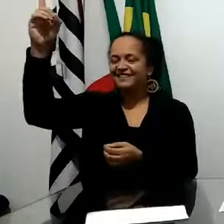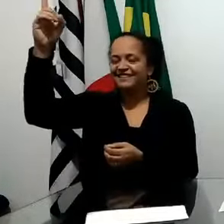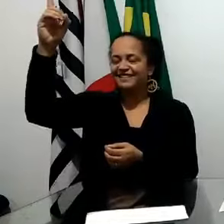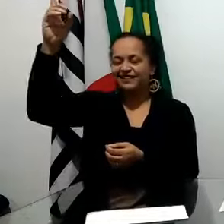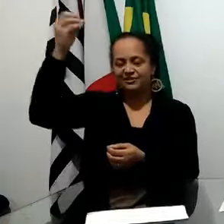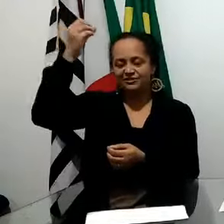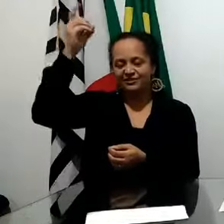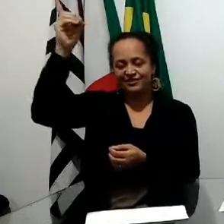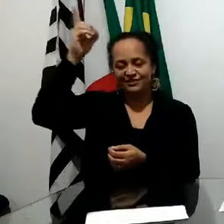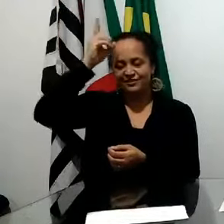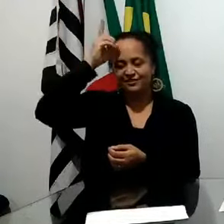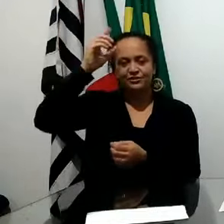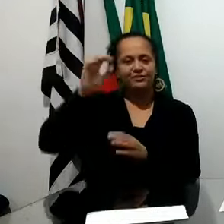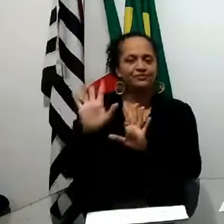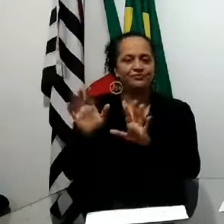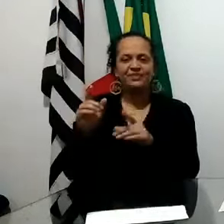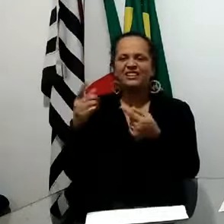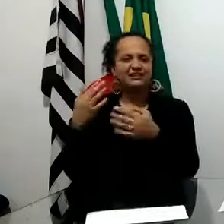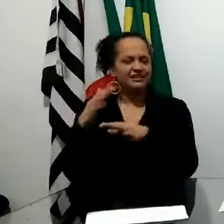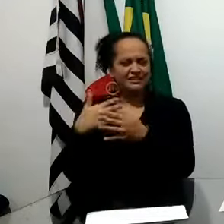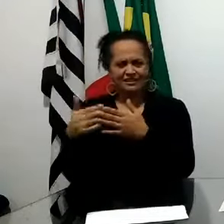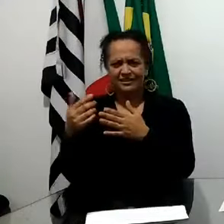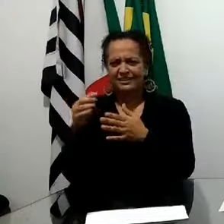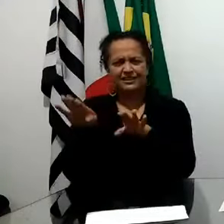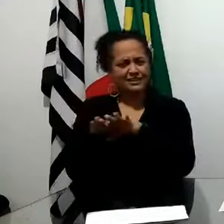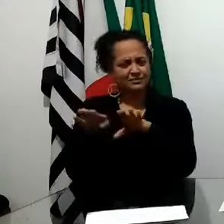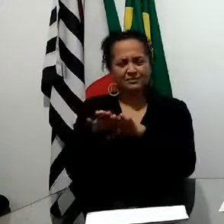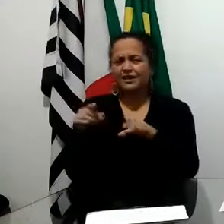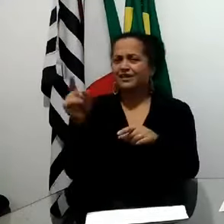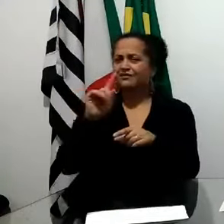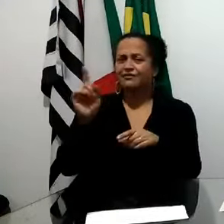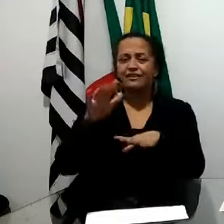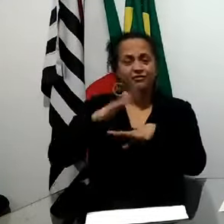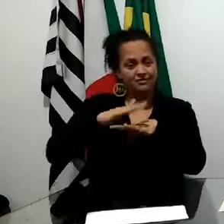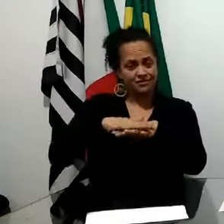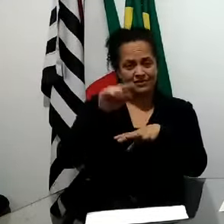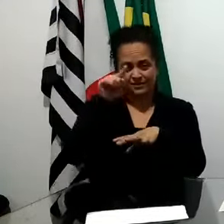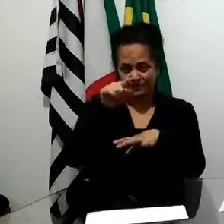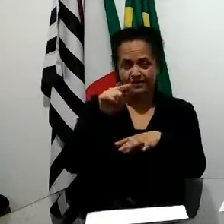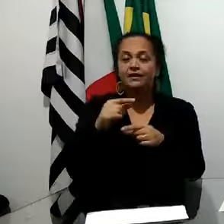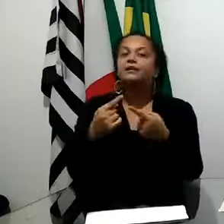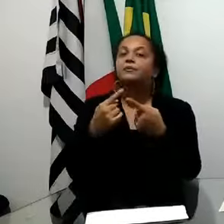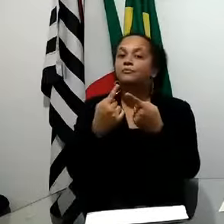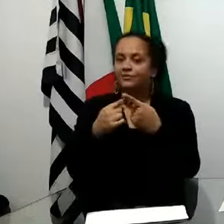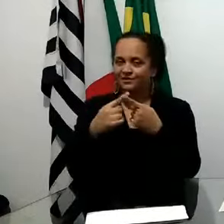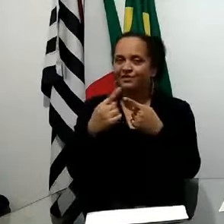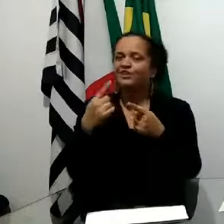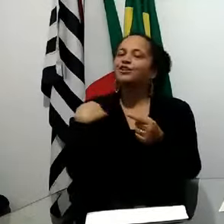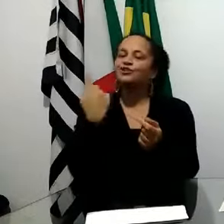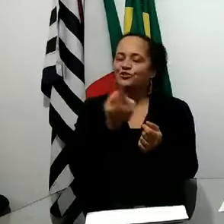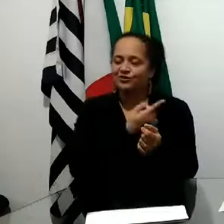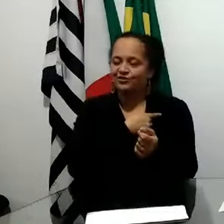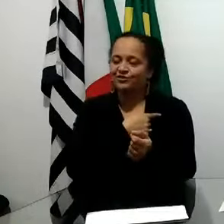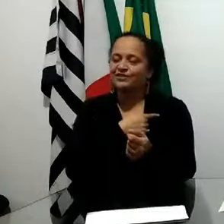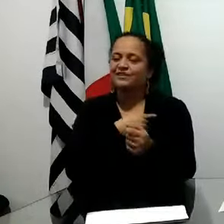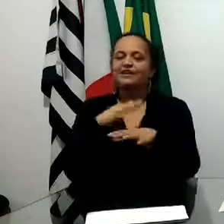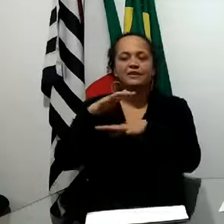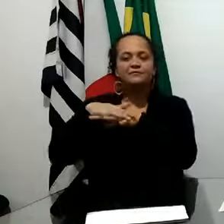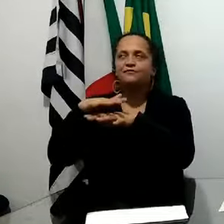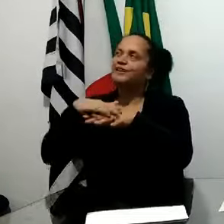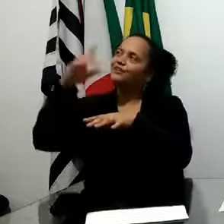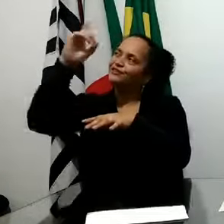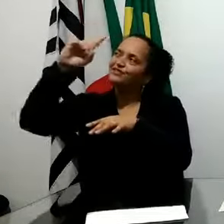que ninguém se glorie, pois somos feitura dele, criados em Cristo Jesus para